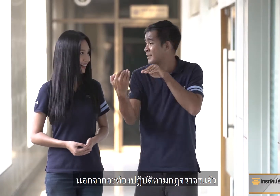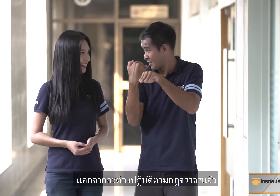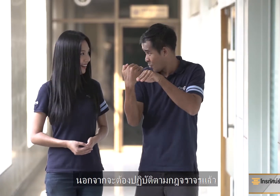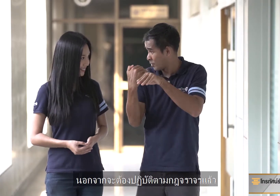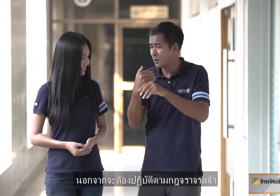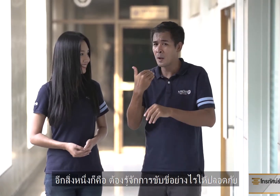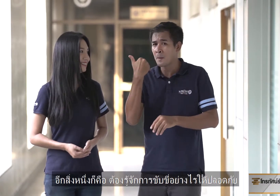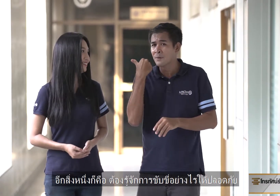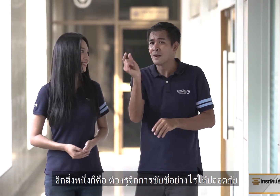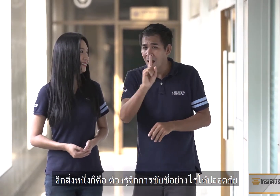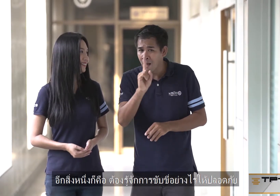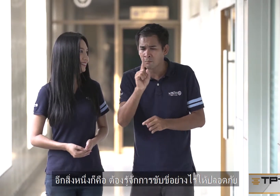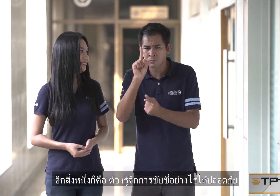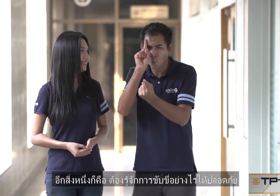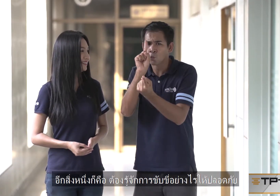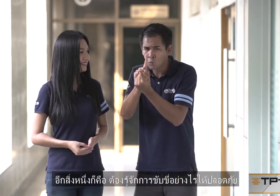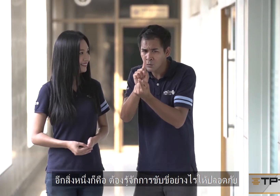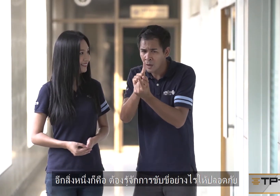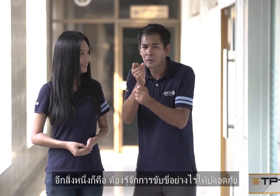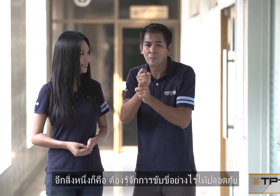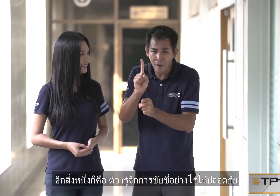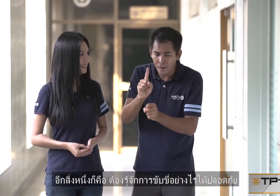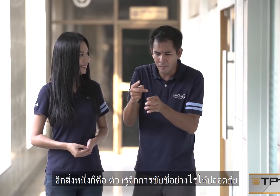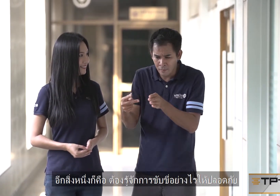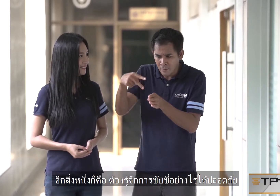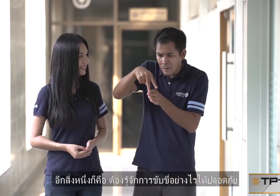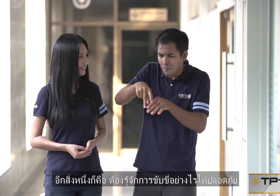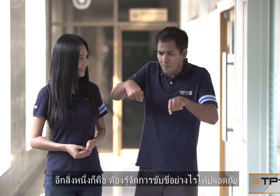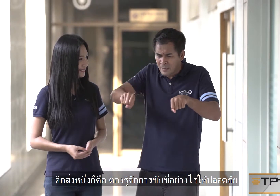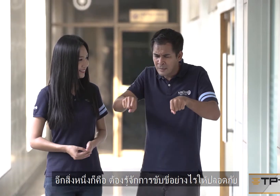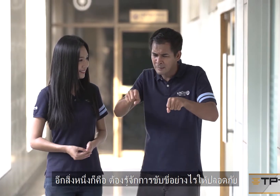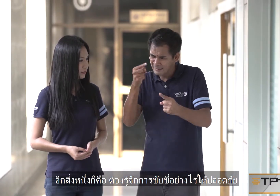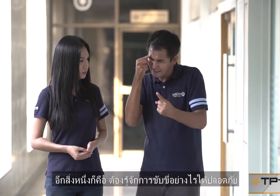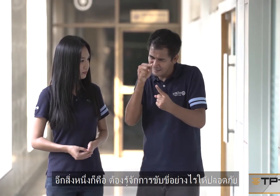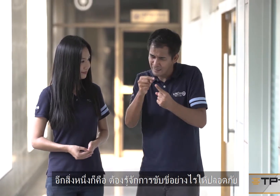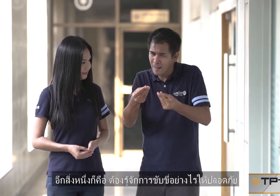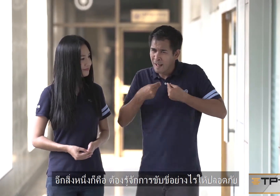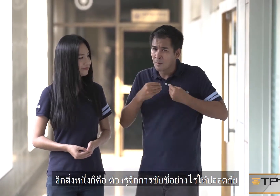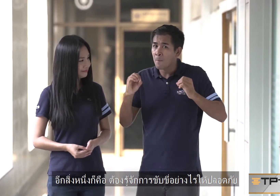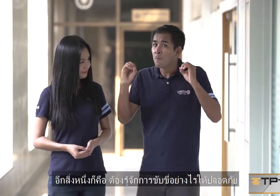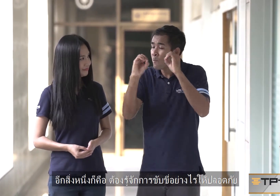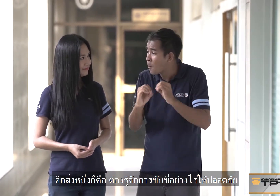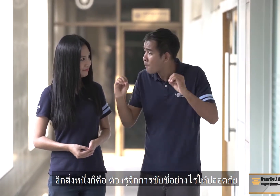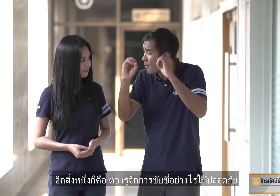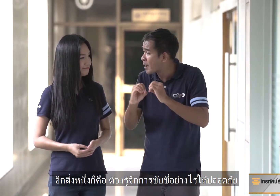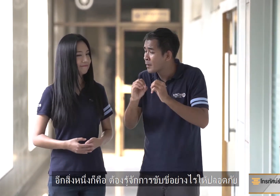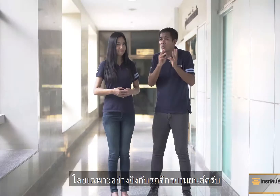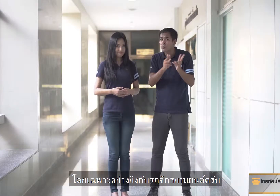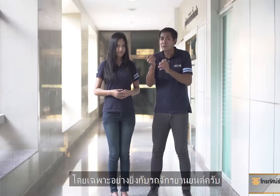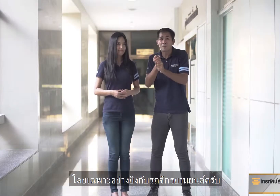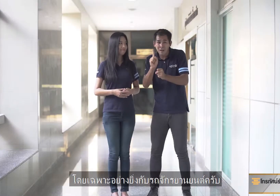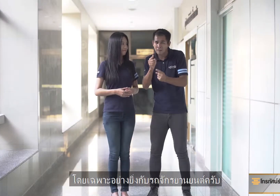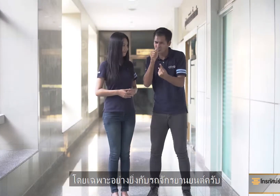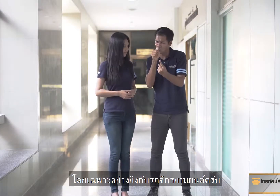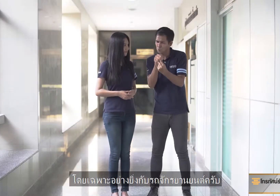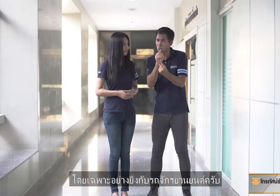ล้วอีกสิ่งหนึ่งก็คือต้องรู้จักการขับขี่อย่างไรให้ปลอดภัยโด